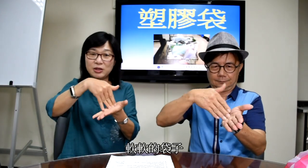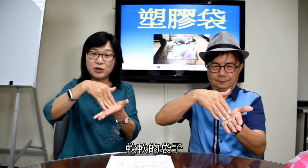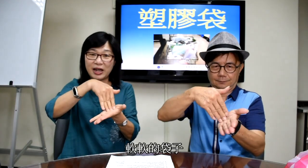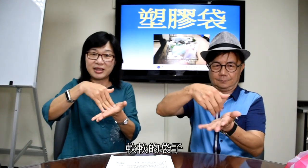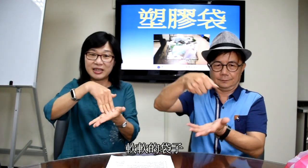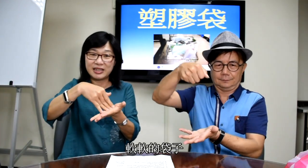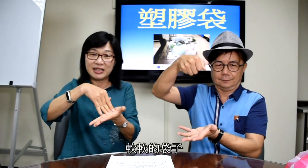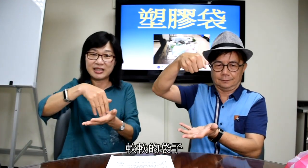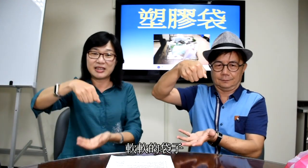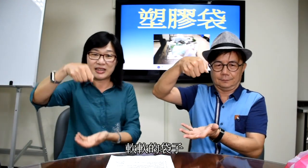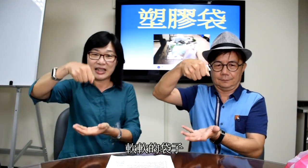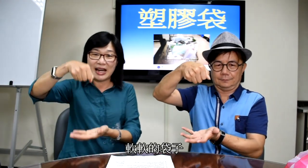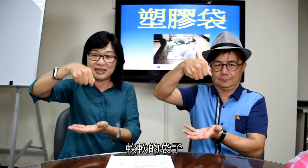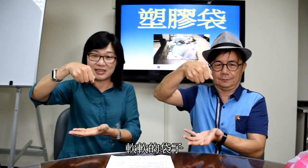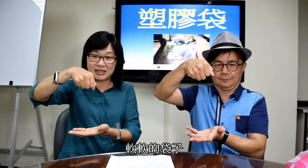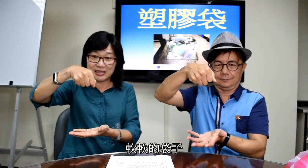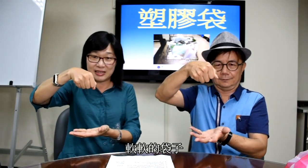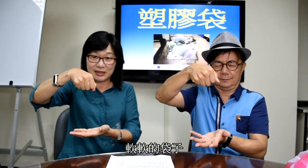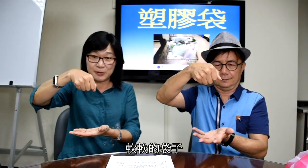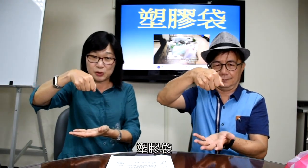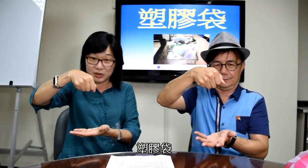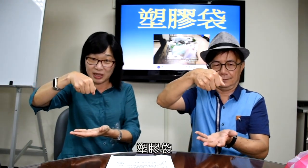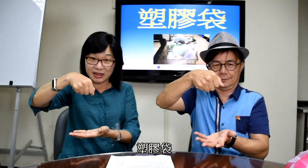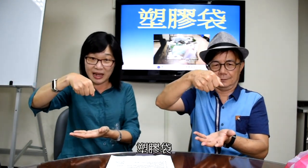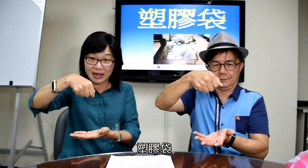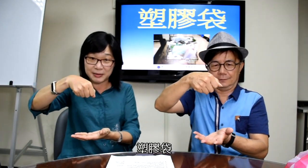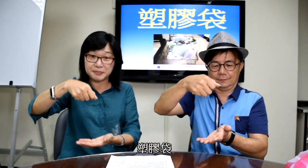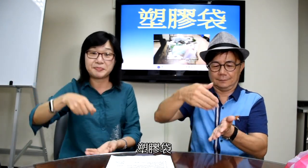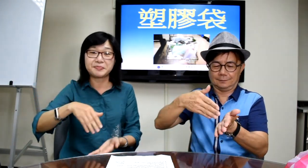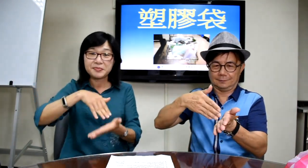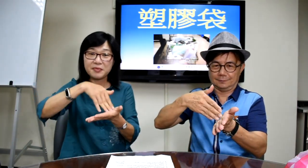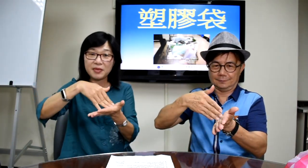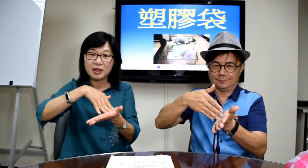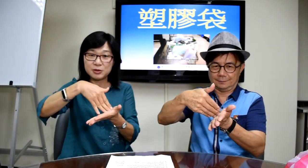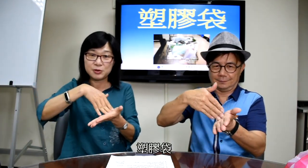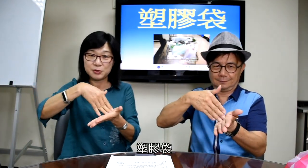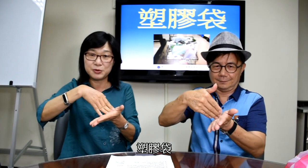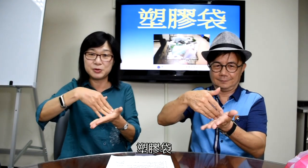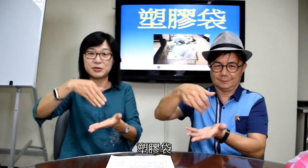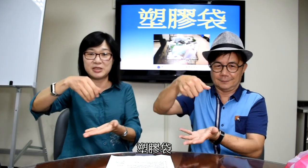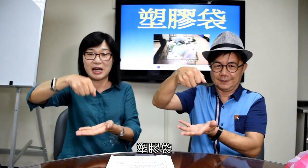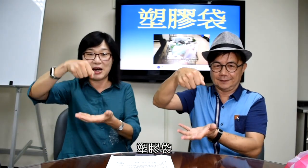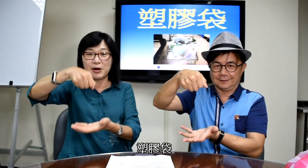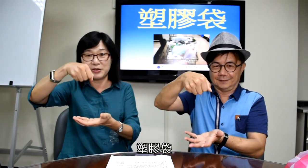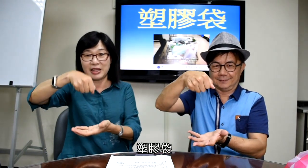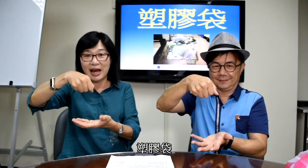软的袋子，塑胶袋，塑胶袋。